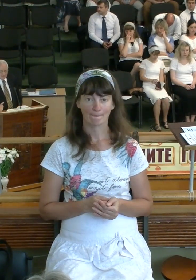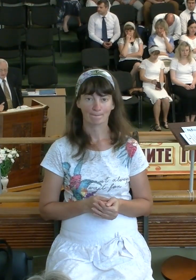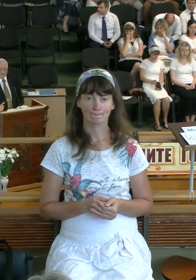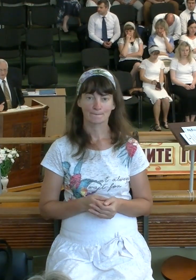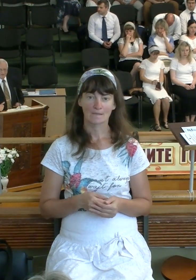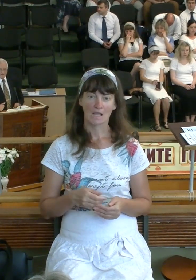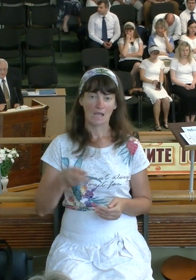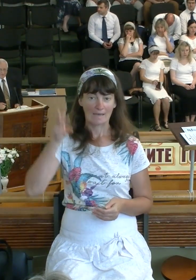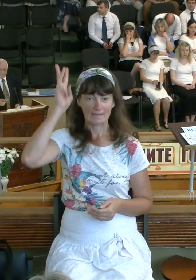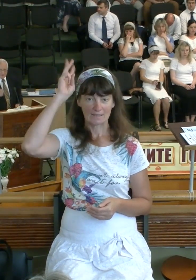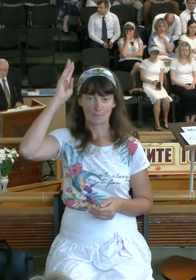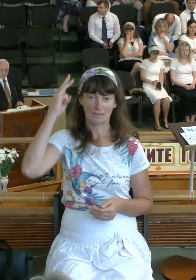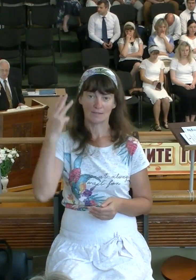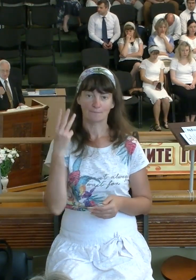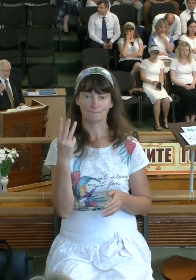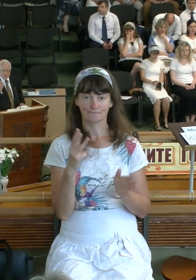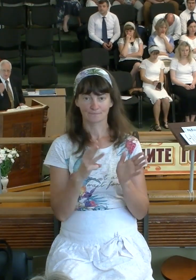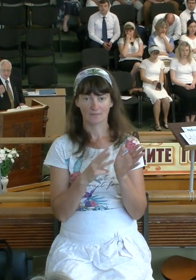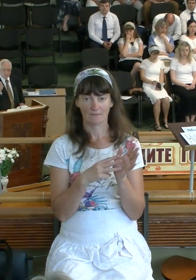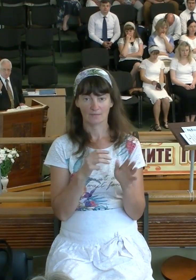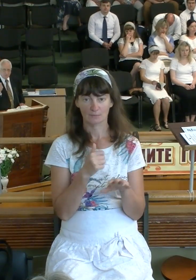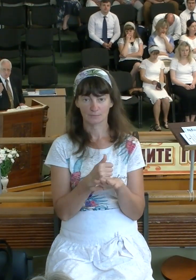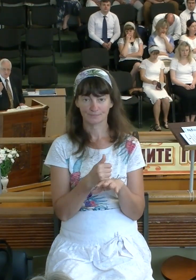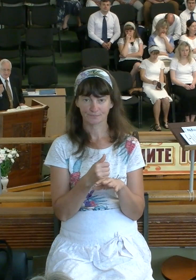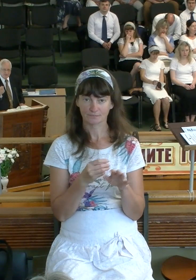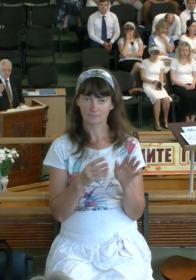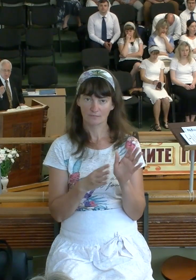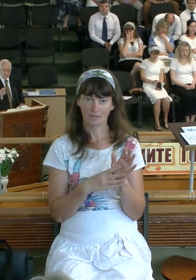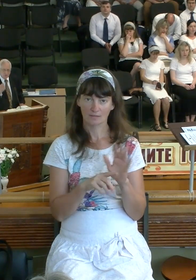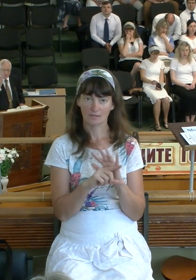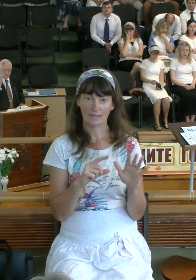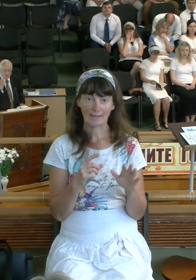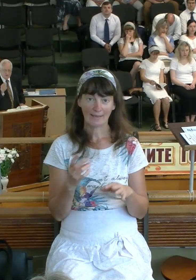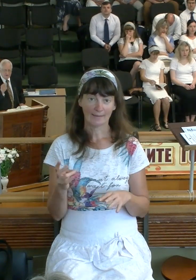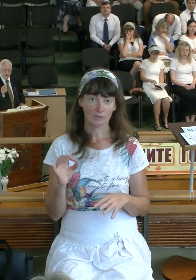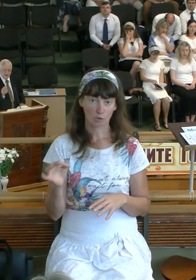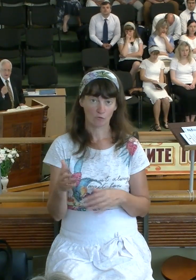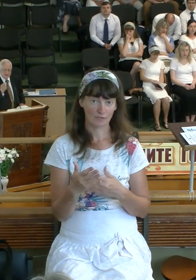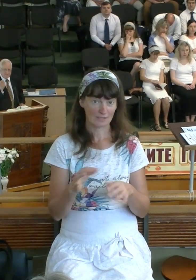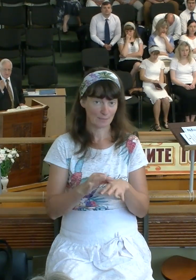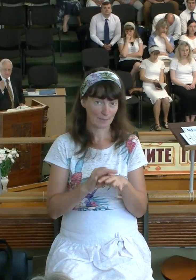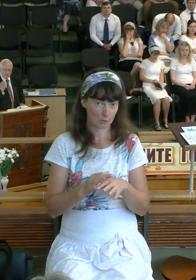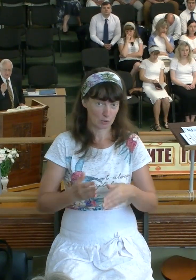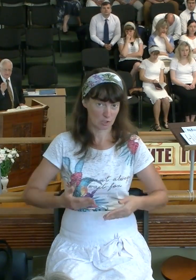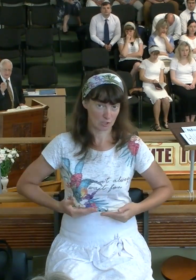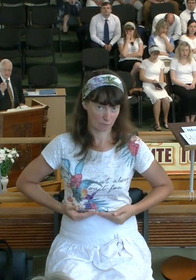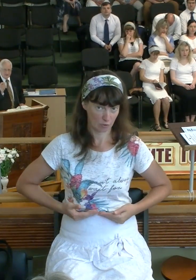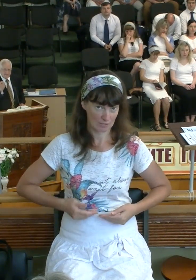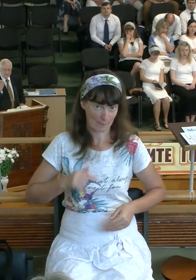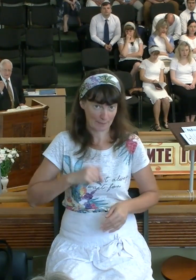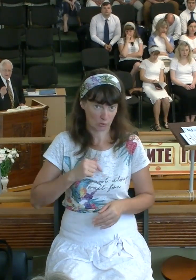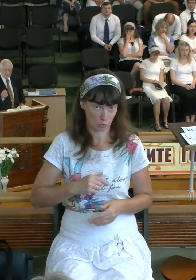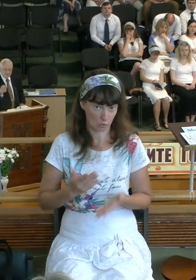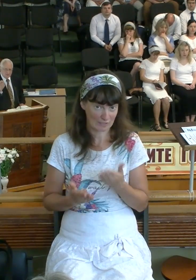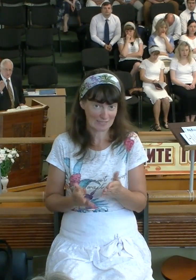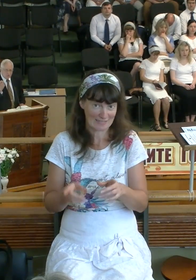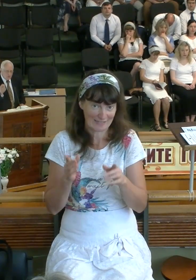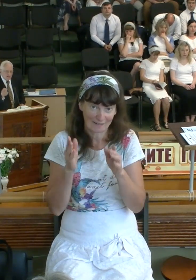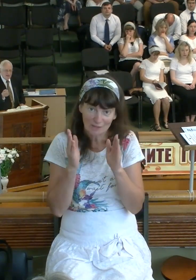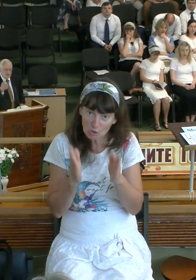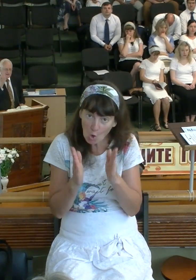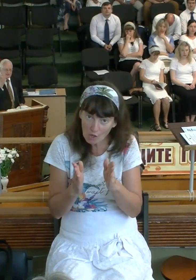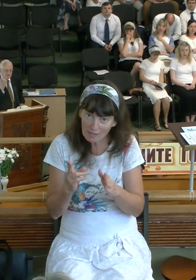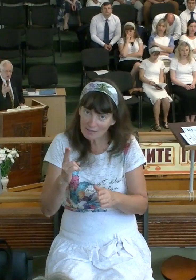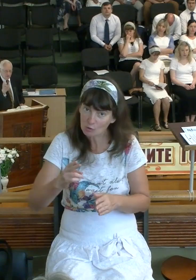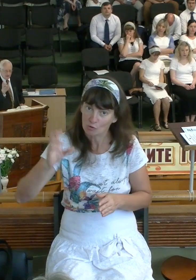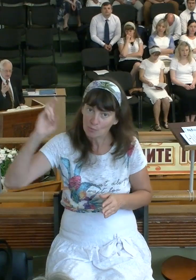эти слова. Но вы не по плоти живете, а по Духу, если только Дух Божий живет в вас. Если же кто